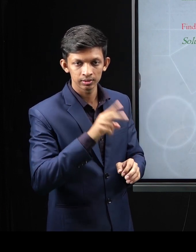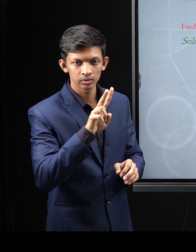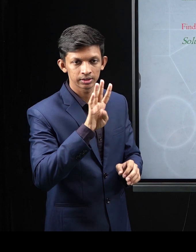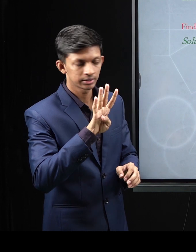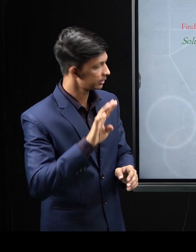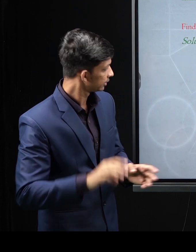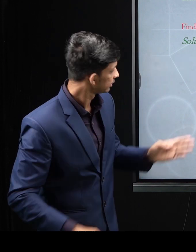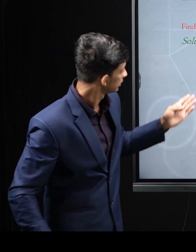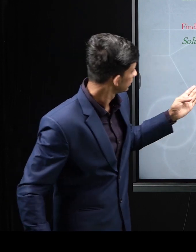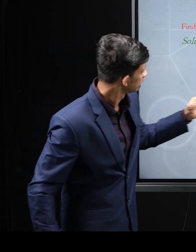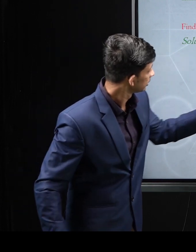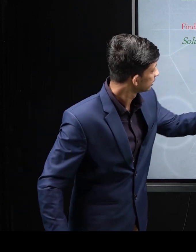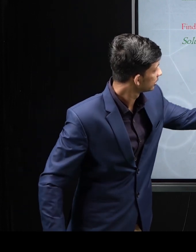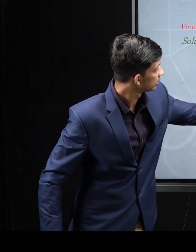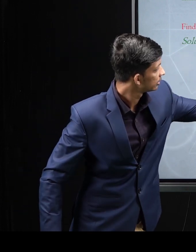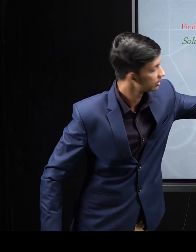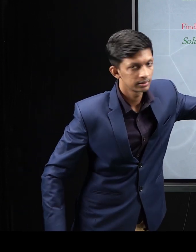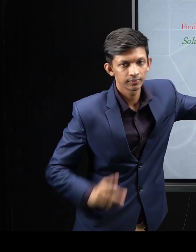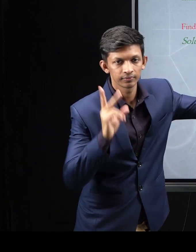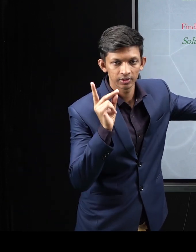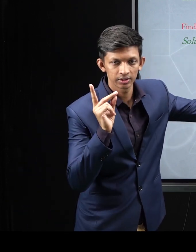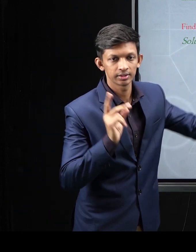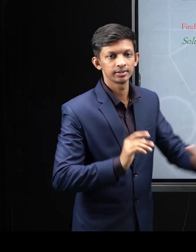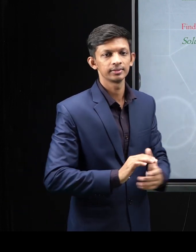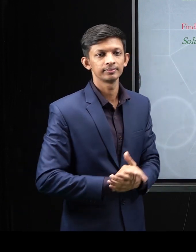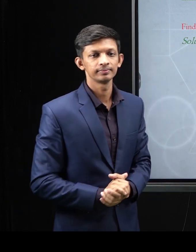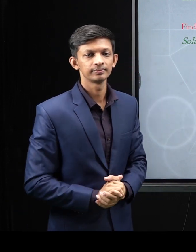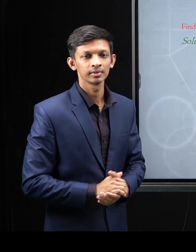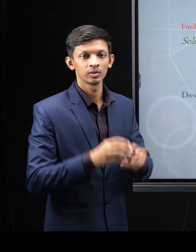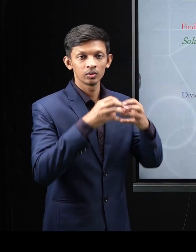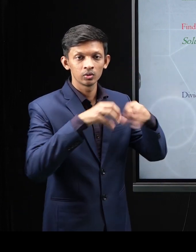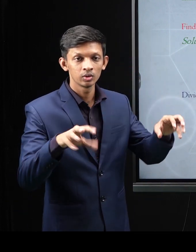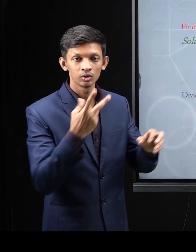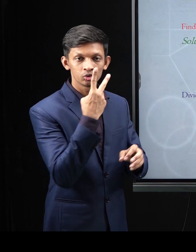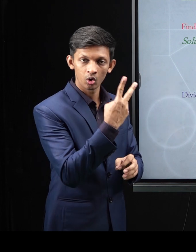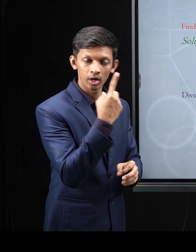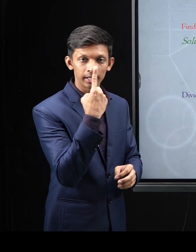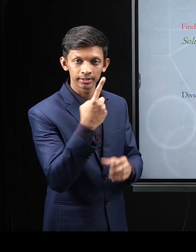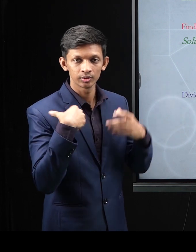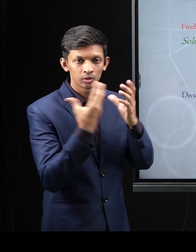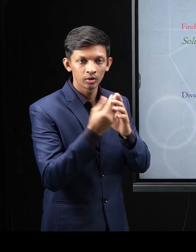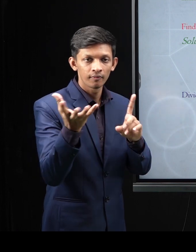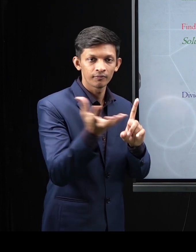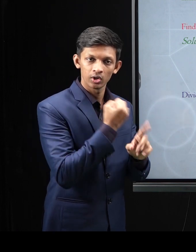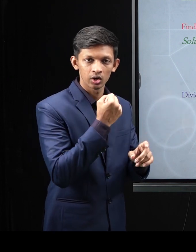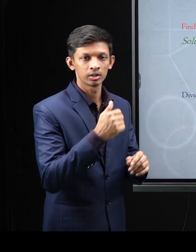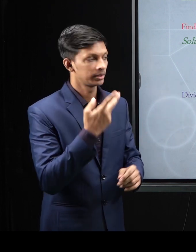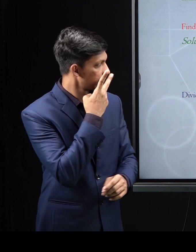64/243, 2వ సమీకరణం. డివైడింగ్ 2/1 we get